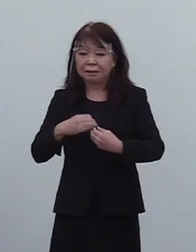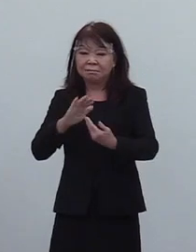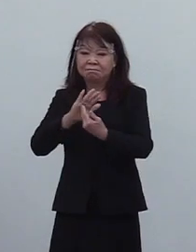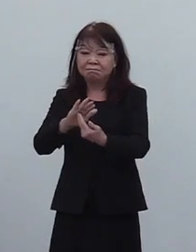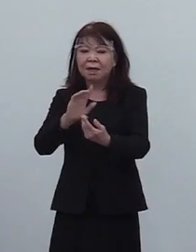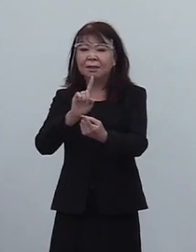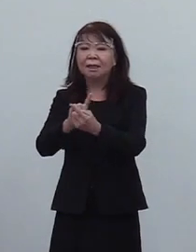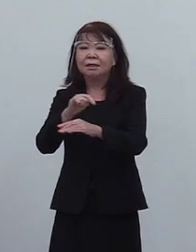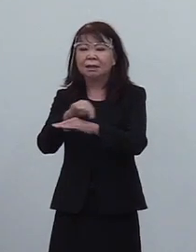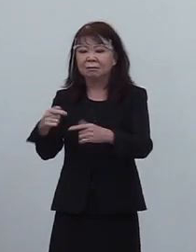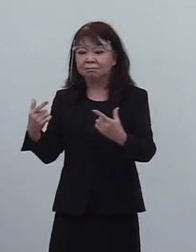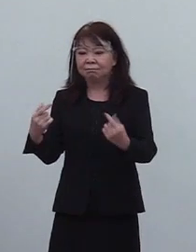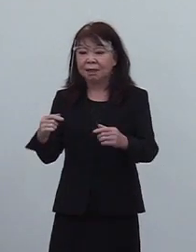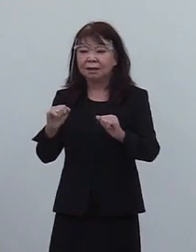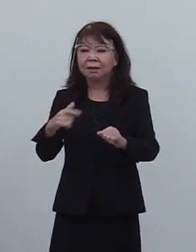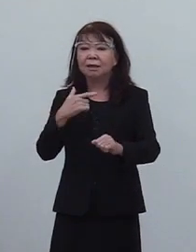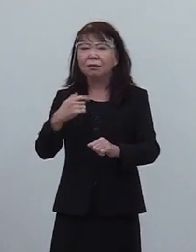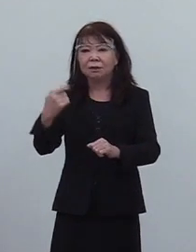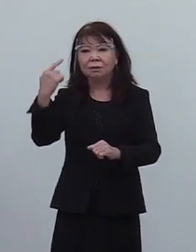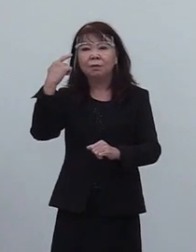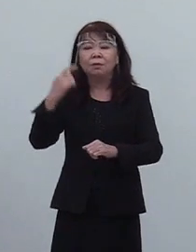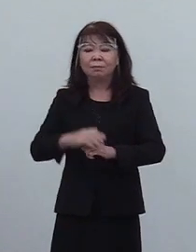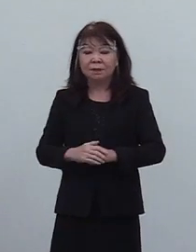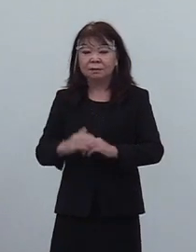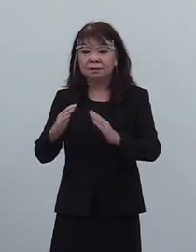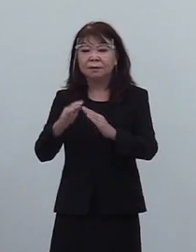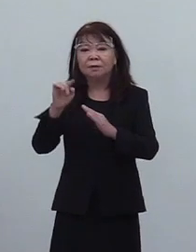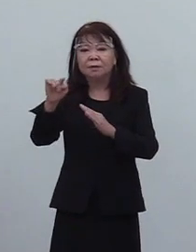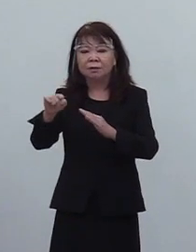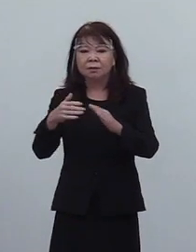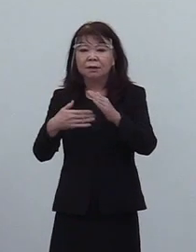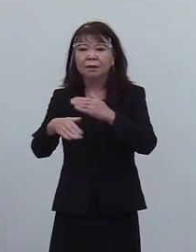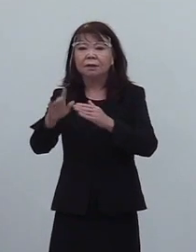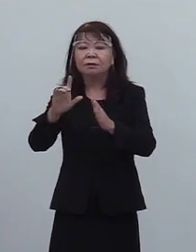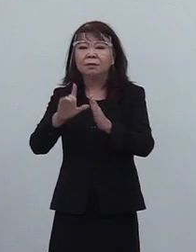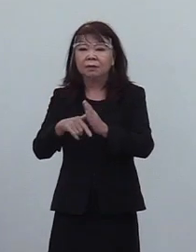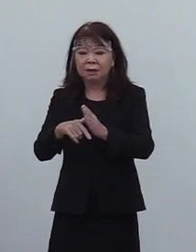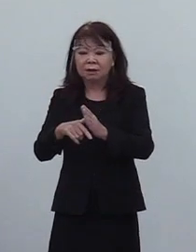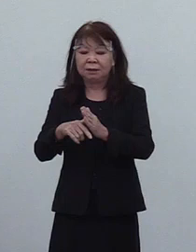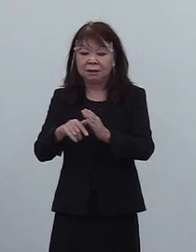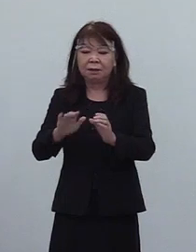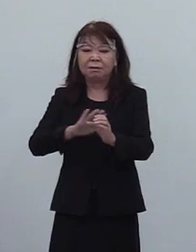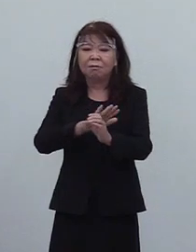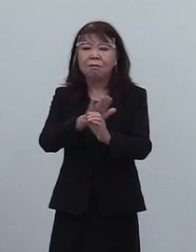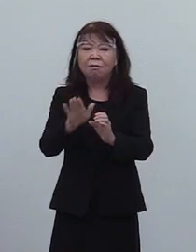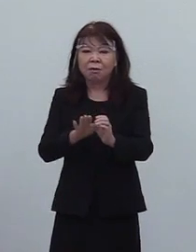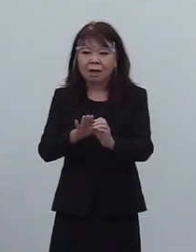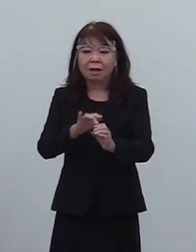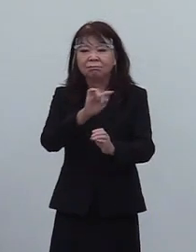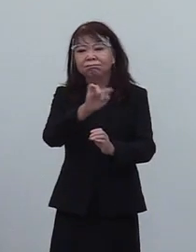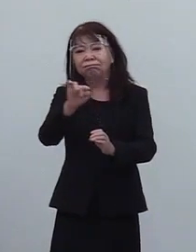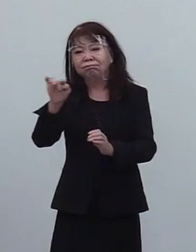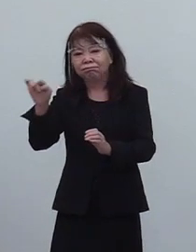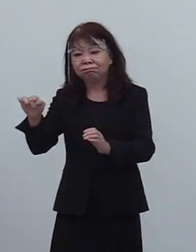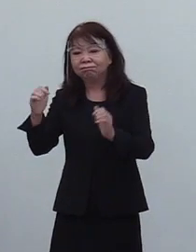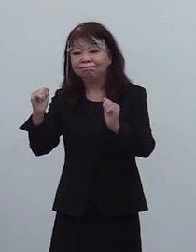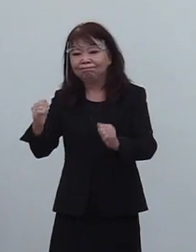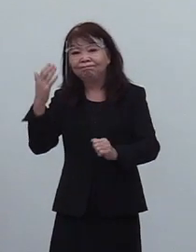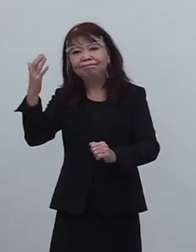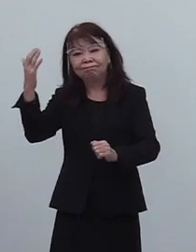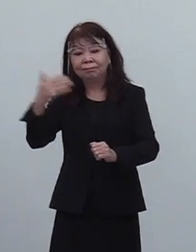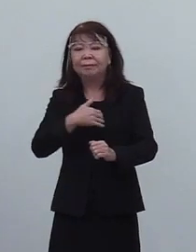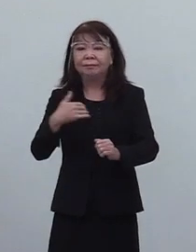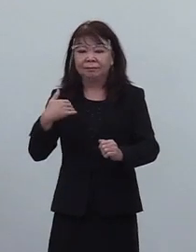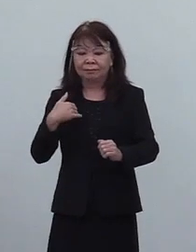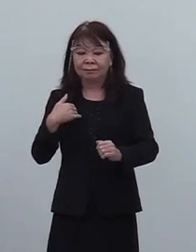きたいと思います。外に出られるときにもうどこにコロナウイルスがいてもおかしくありません。感